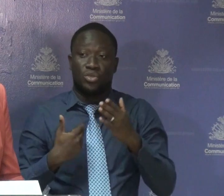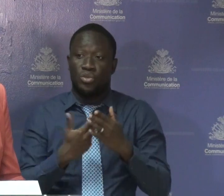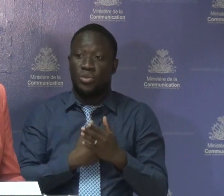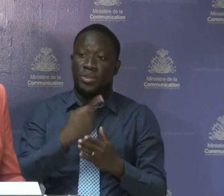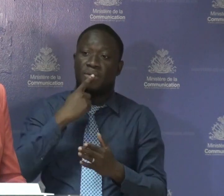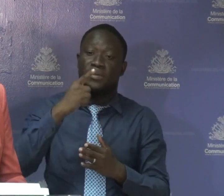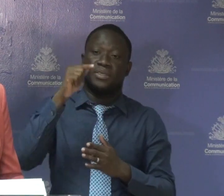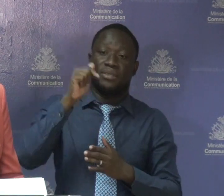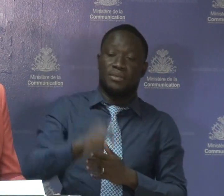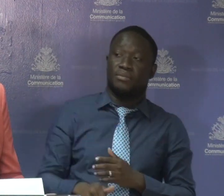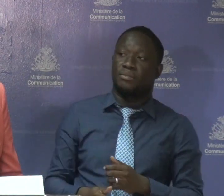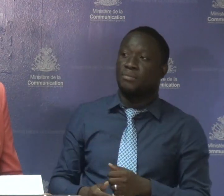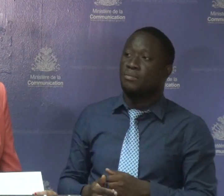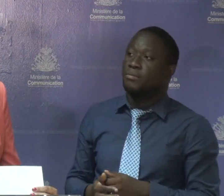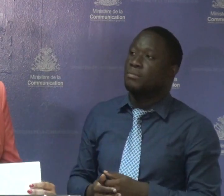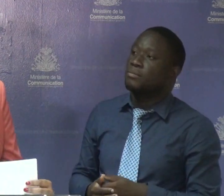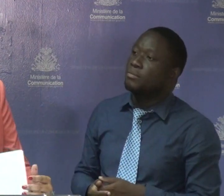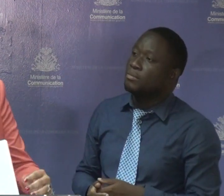avons dit là,